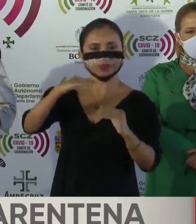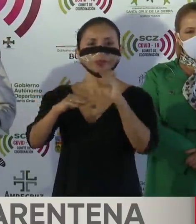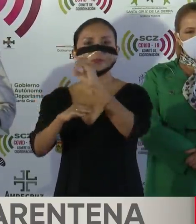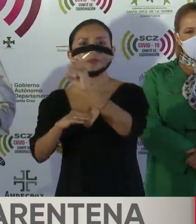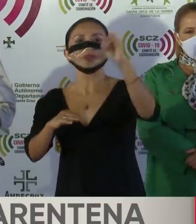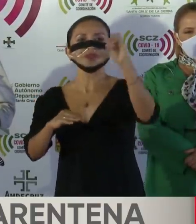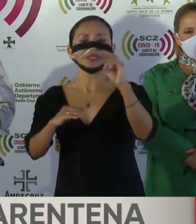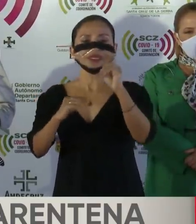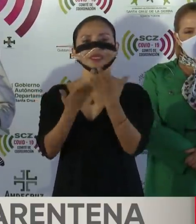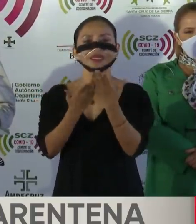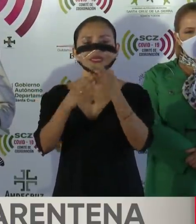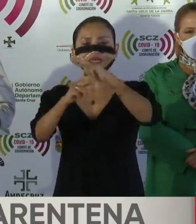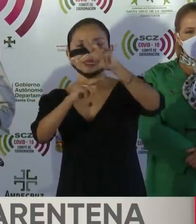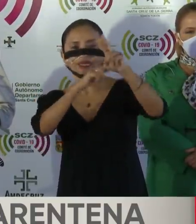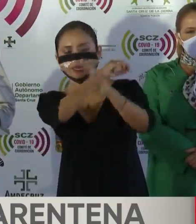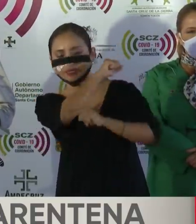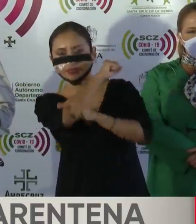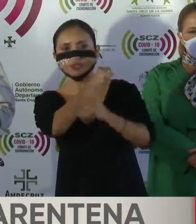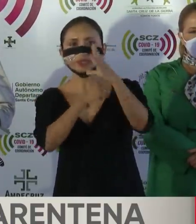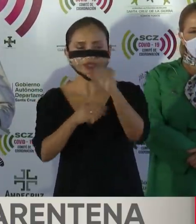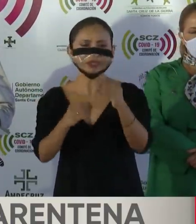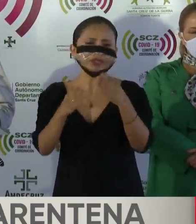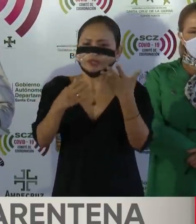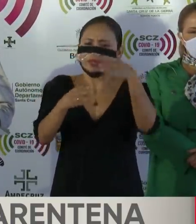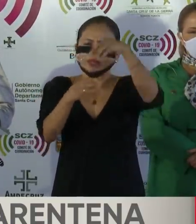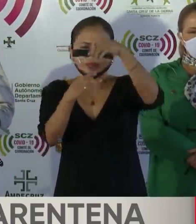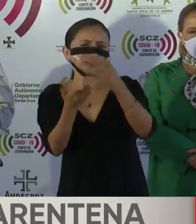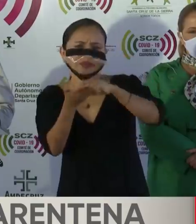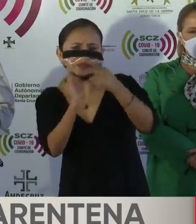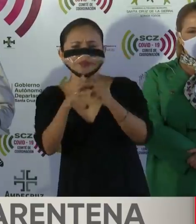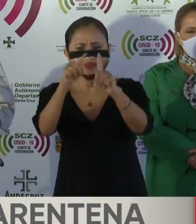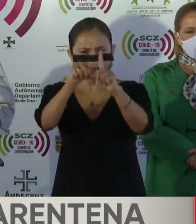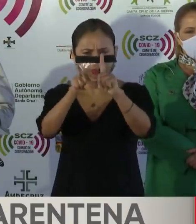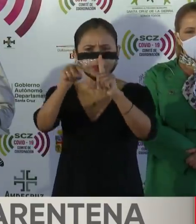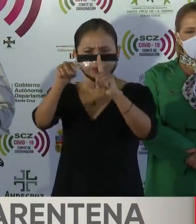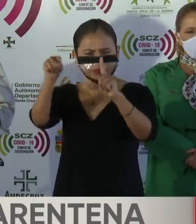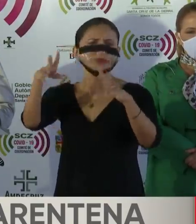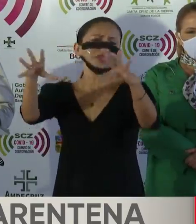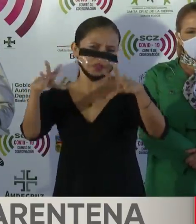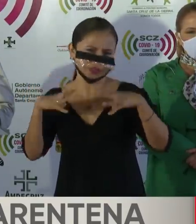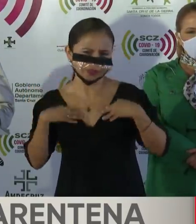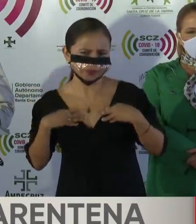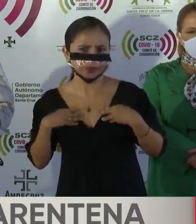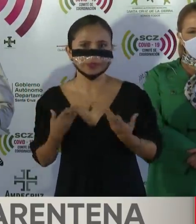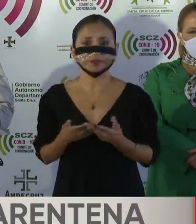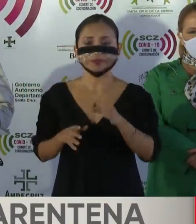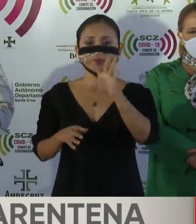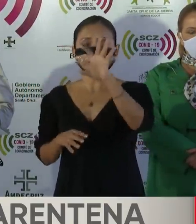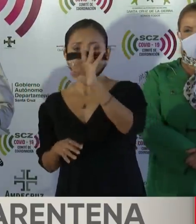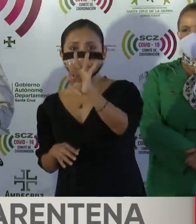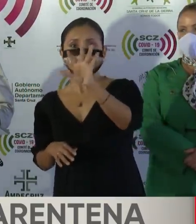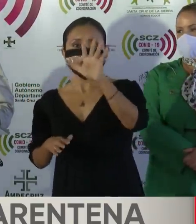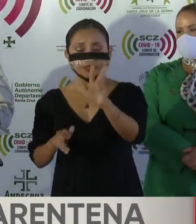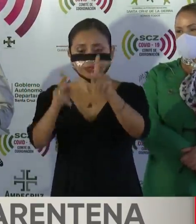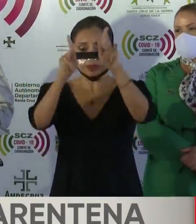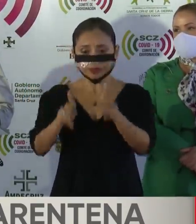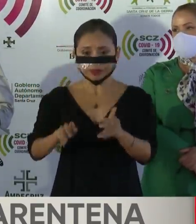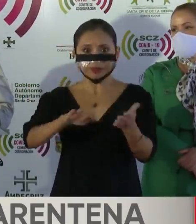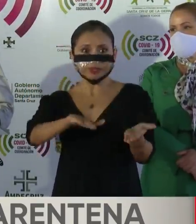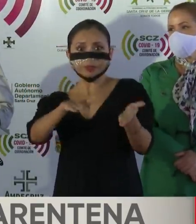nacional y dentro de los parámetros sanitarios aceptables. Las 95 personas